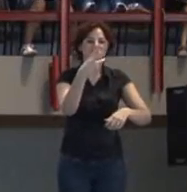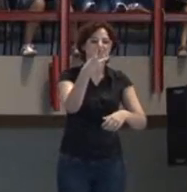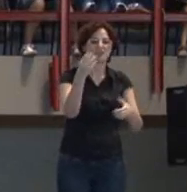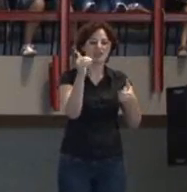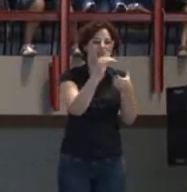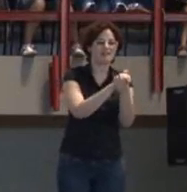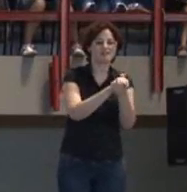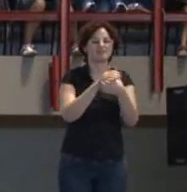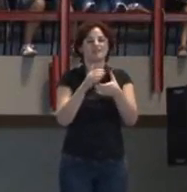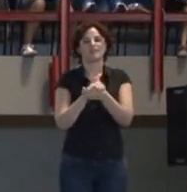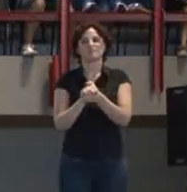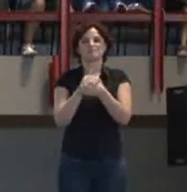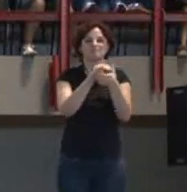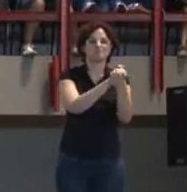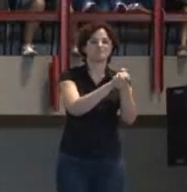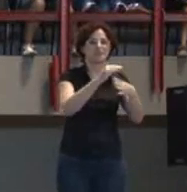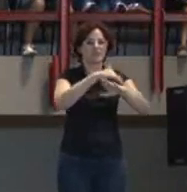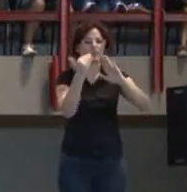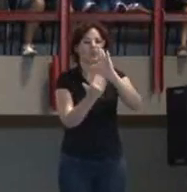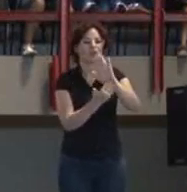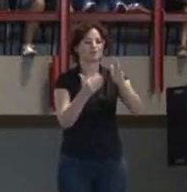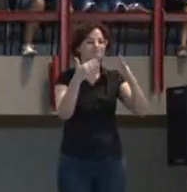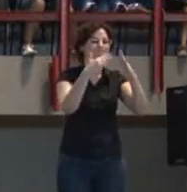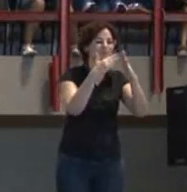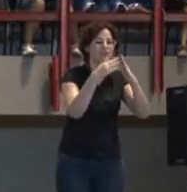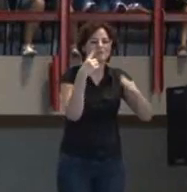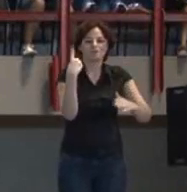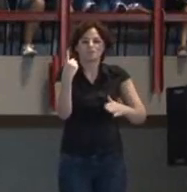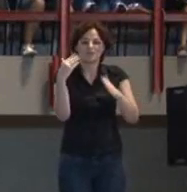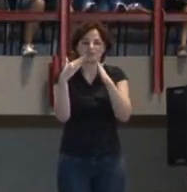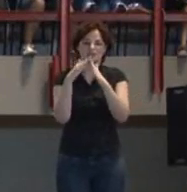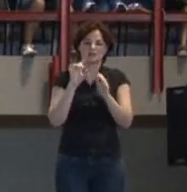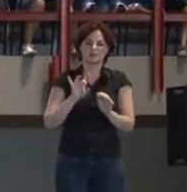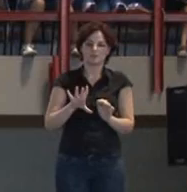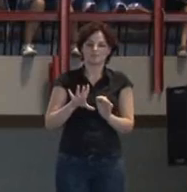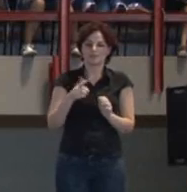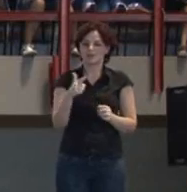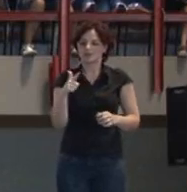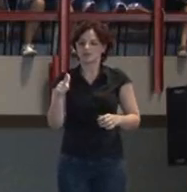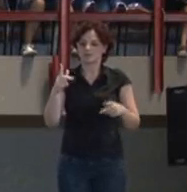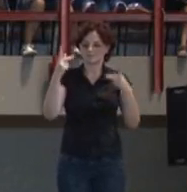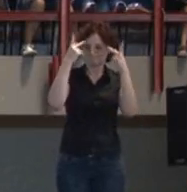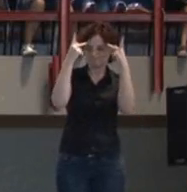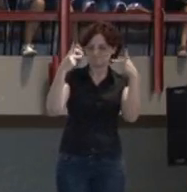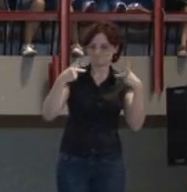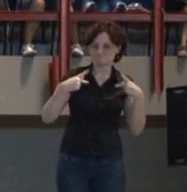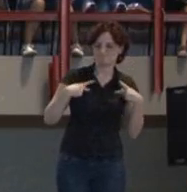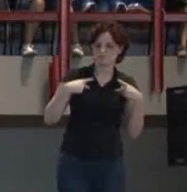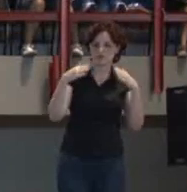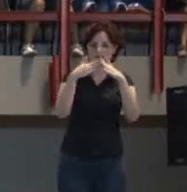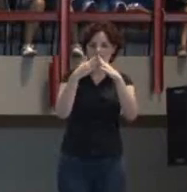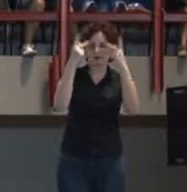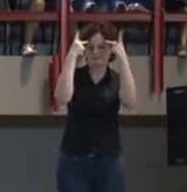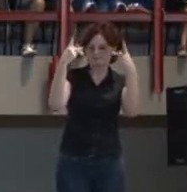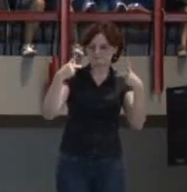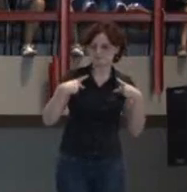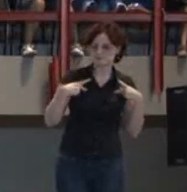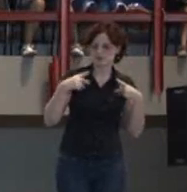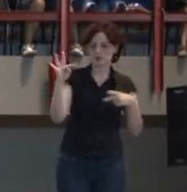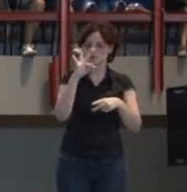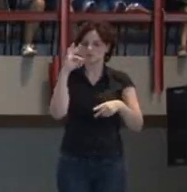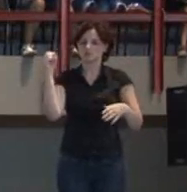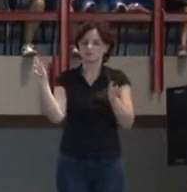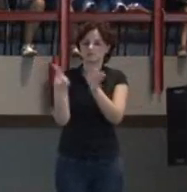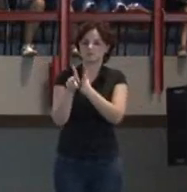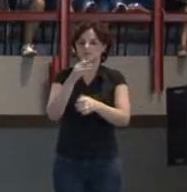acabou-se ninguém tinha o que discutir não existia propriedade privada era propriedade estatal tudo